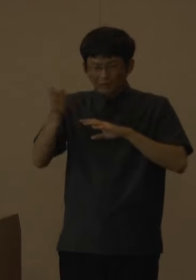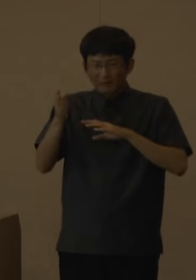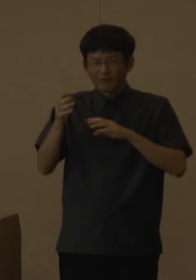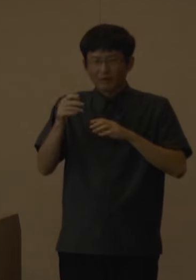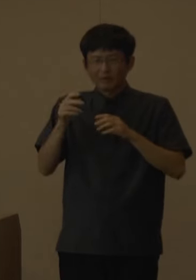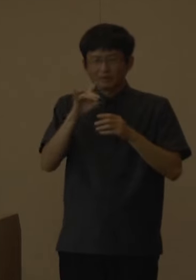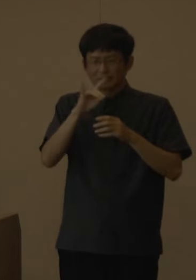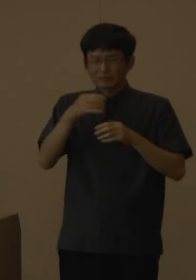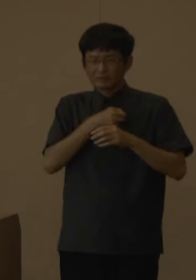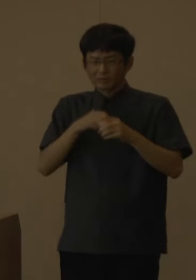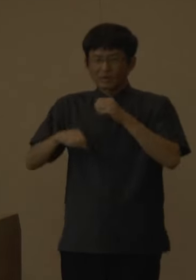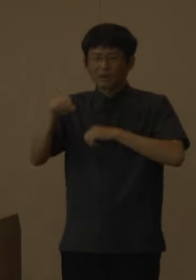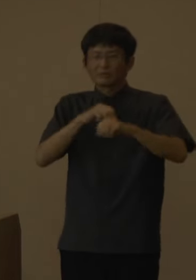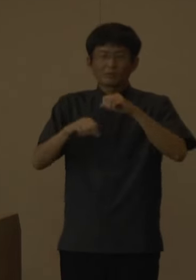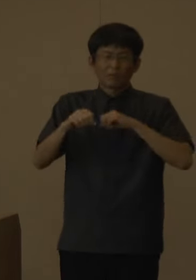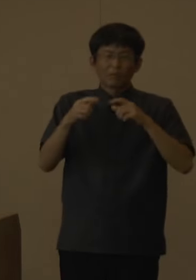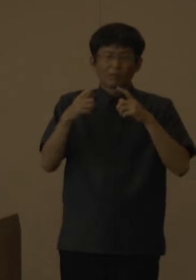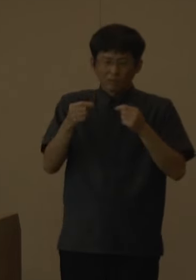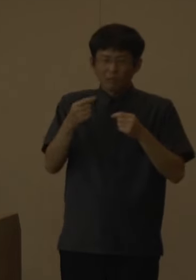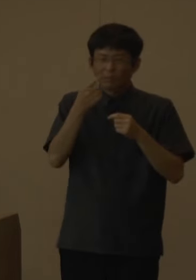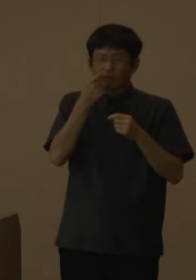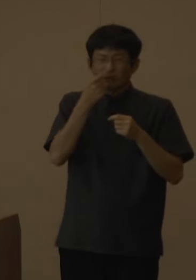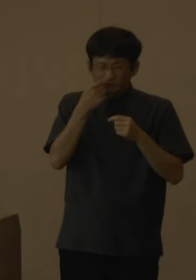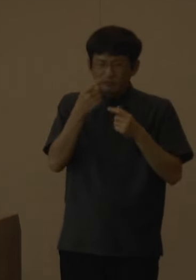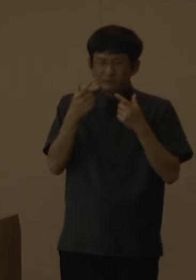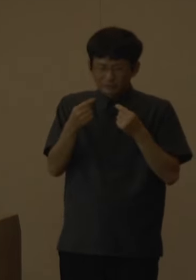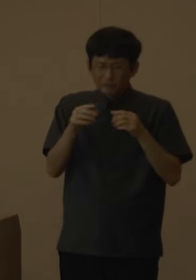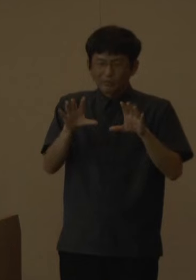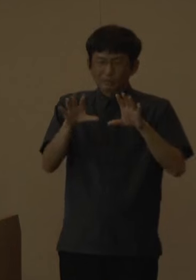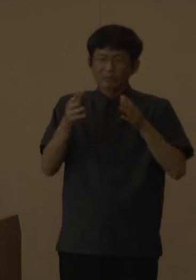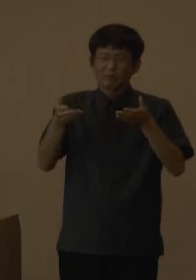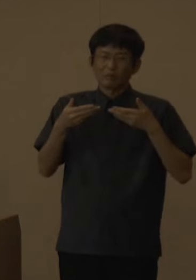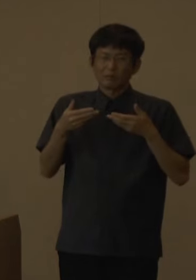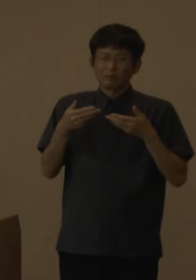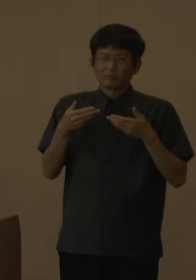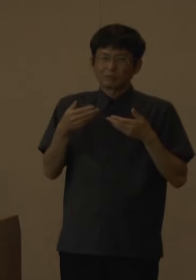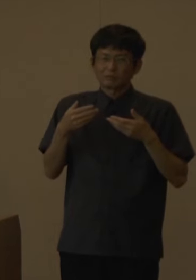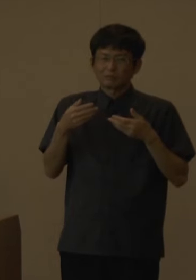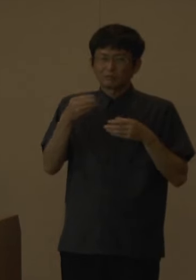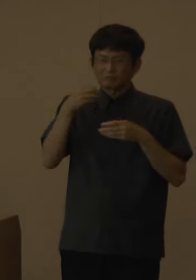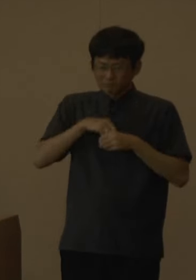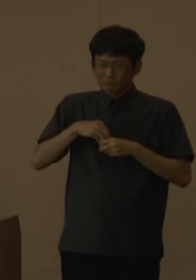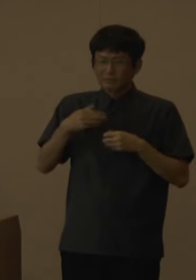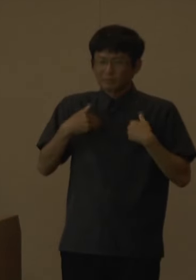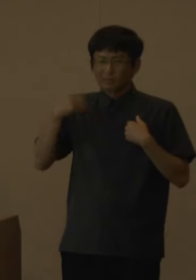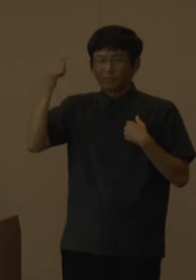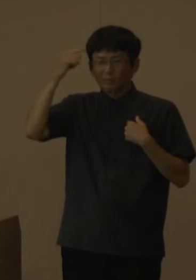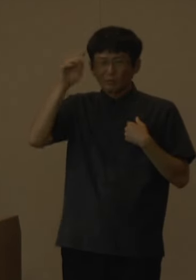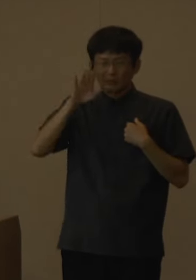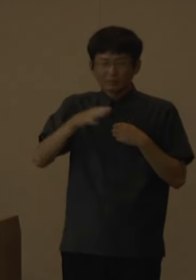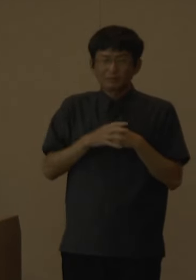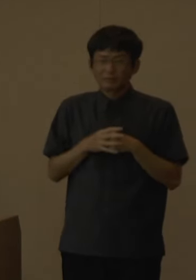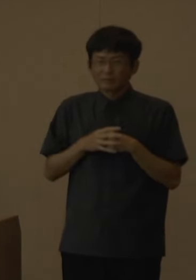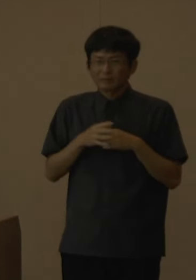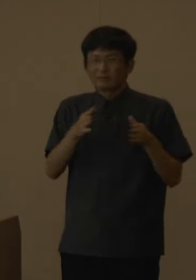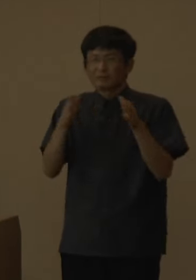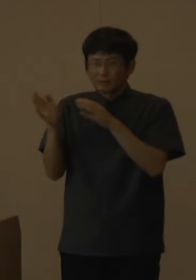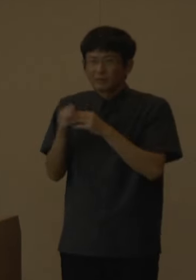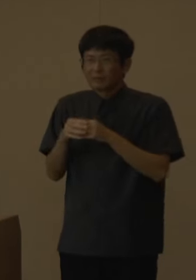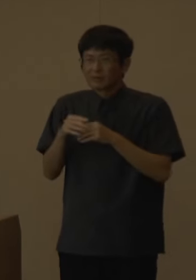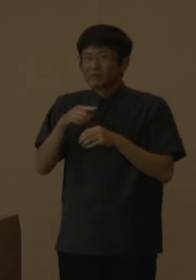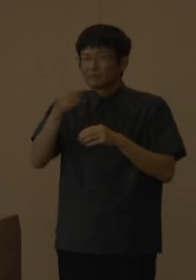々は受け止めるべきであろうというように、私自身もそのように思っています。 あ はい、次に、